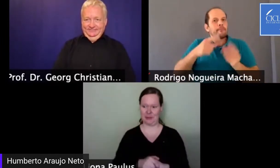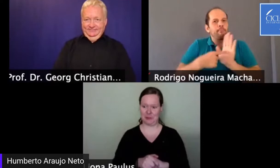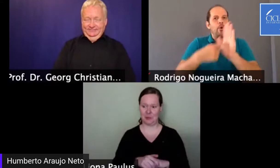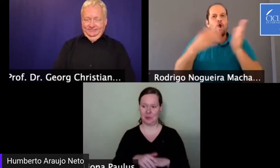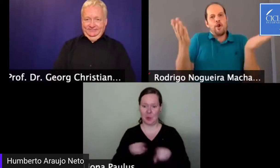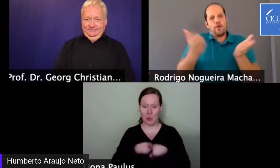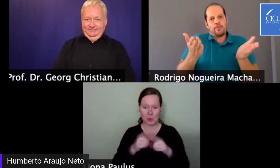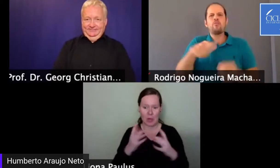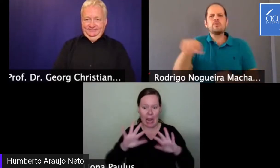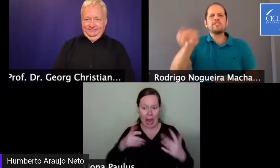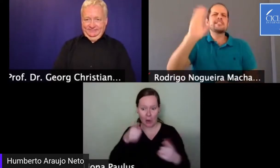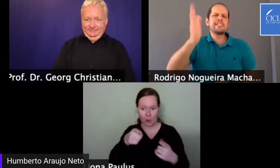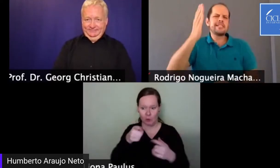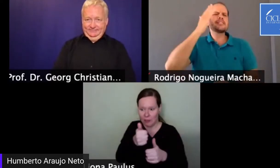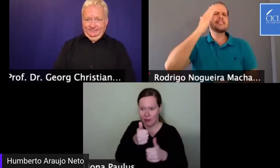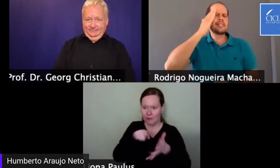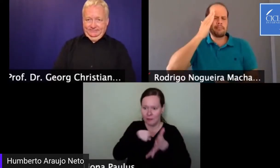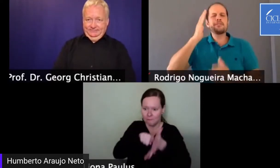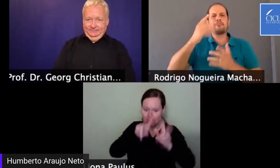Então,